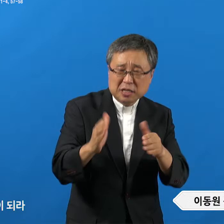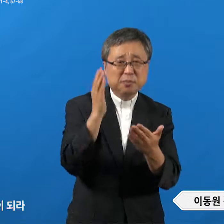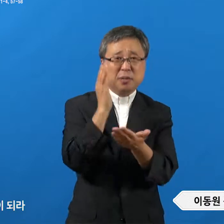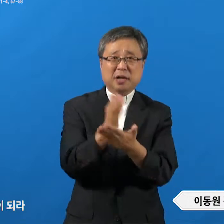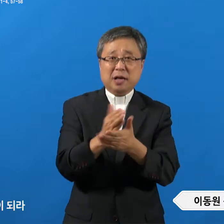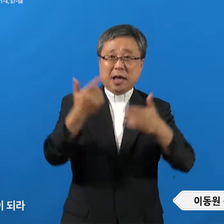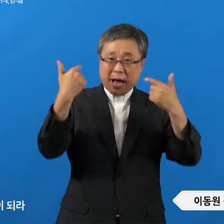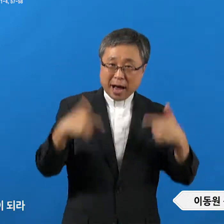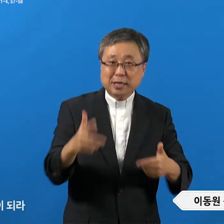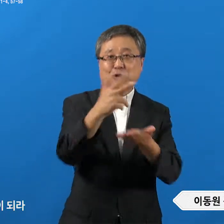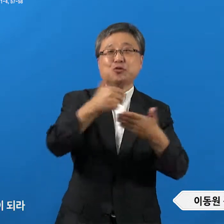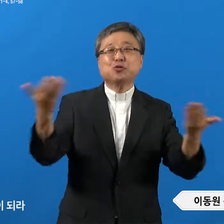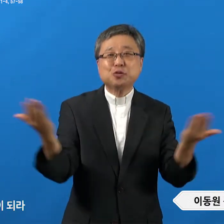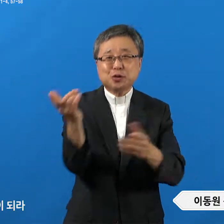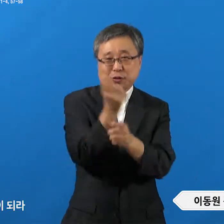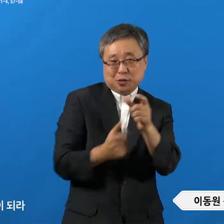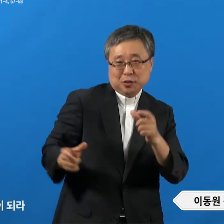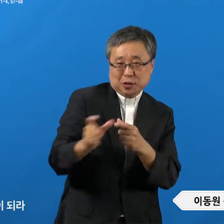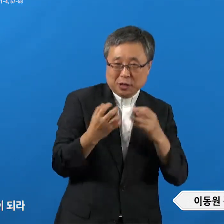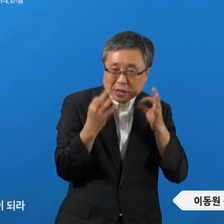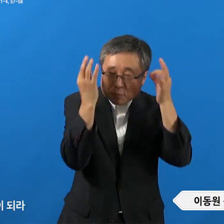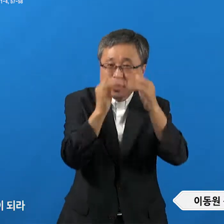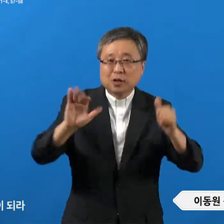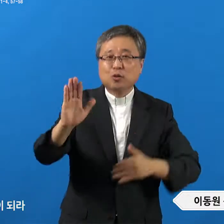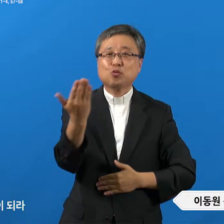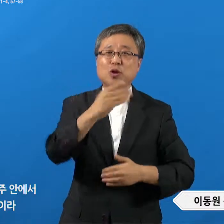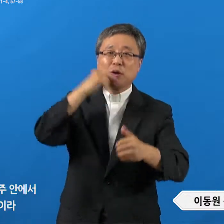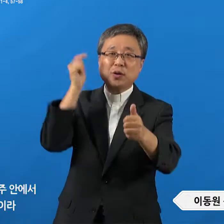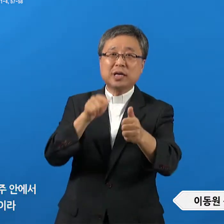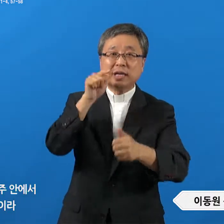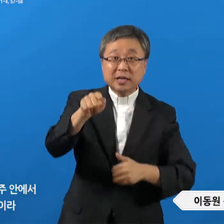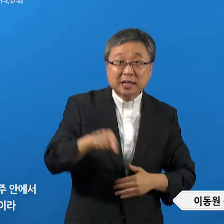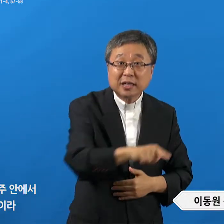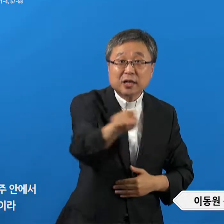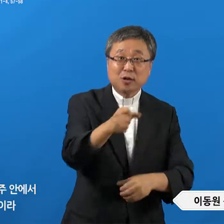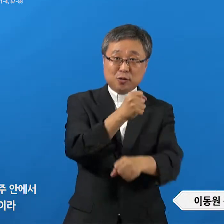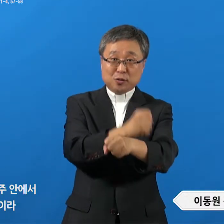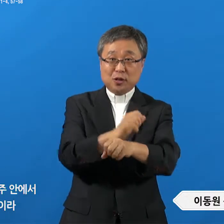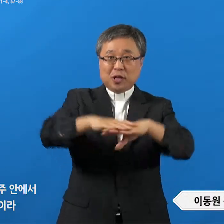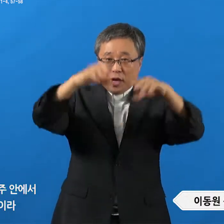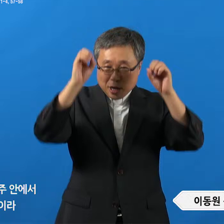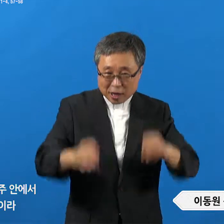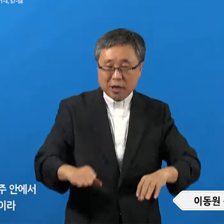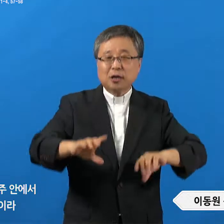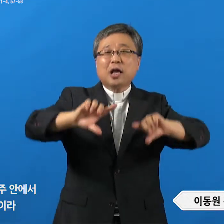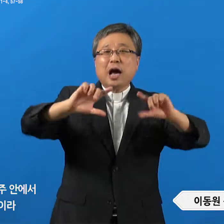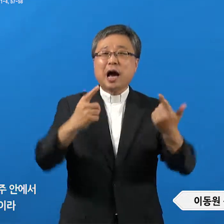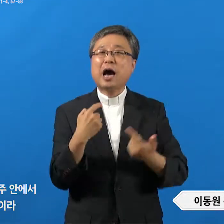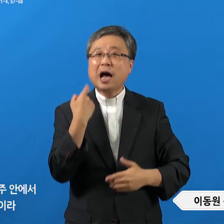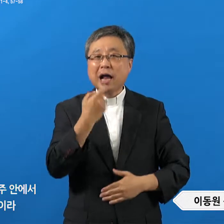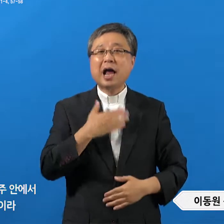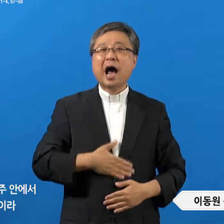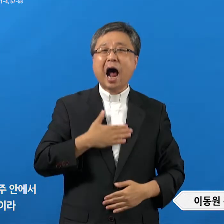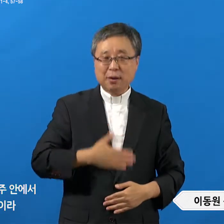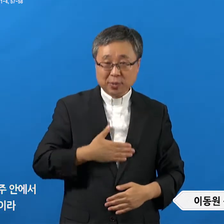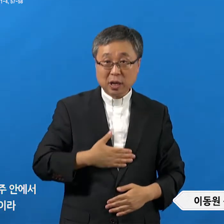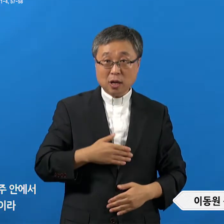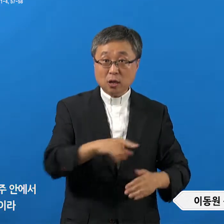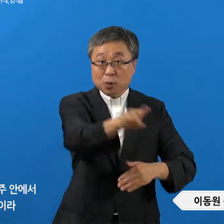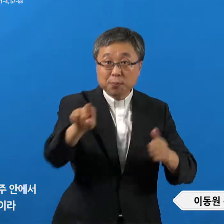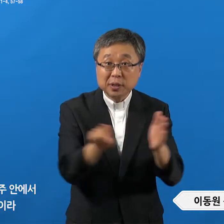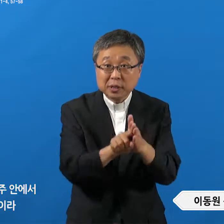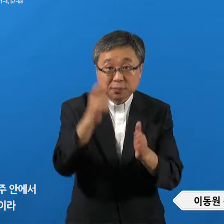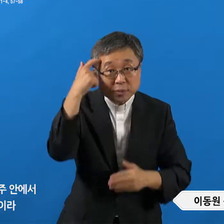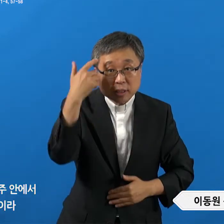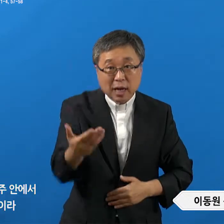말며 항상 주의 일에 더욱 힘쓰는 자들이 되라. 이는 너희의 수고가 헛되지 않은 줄을 알미니라.